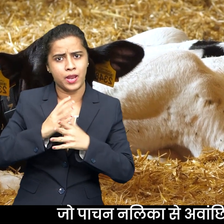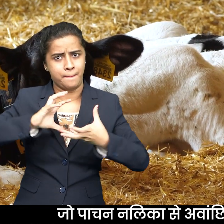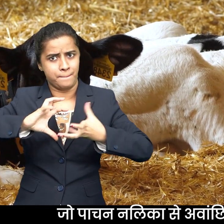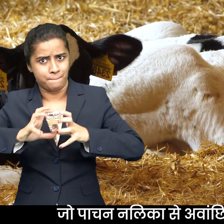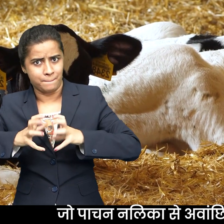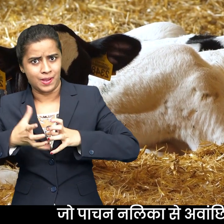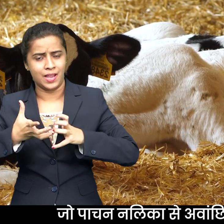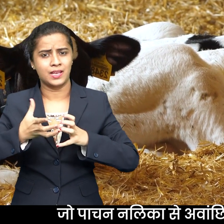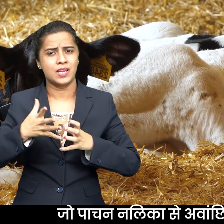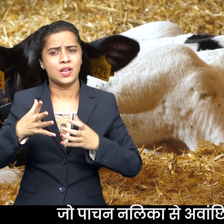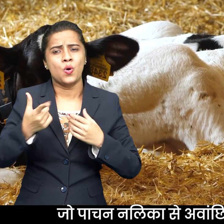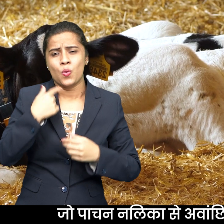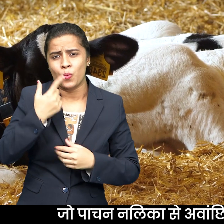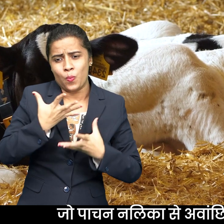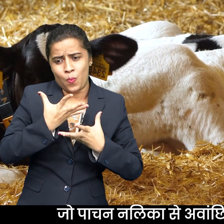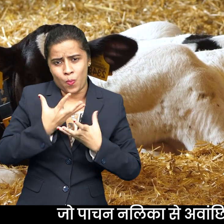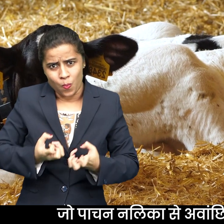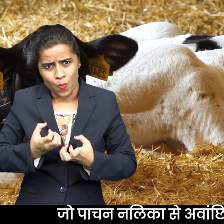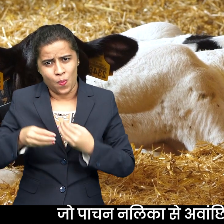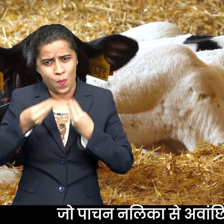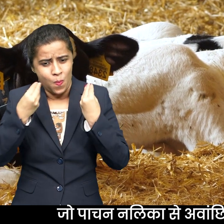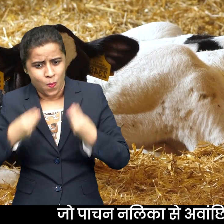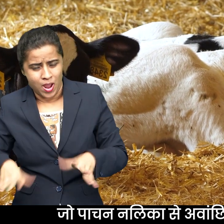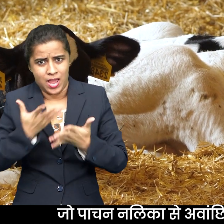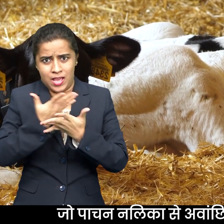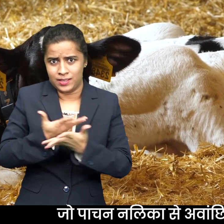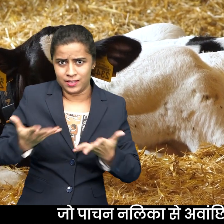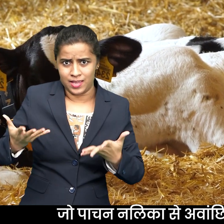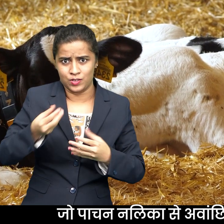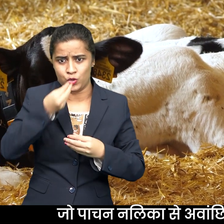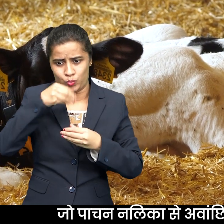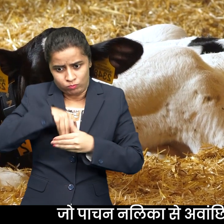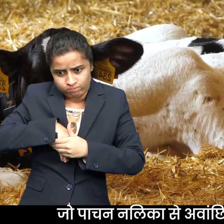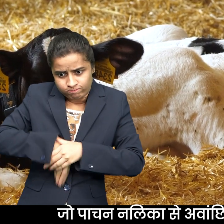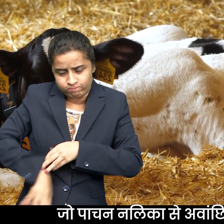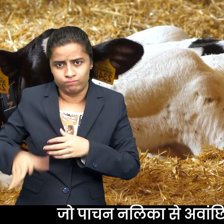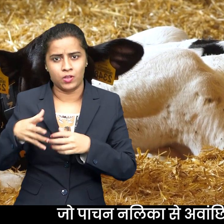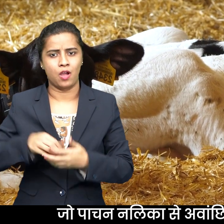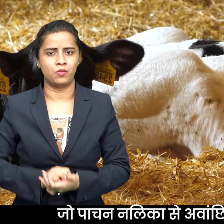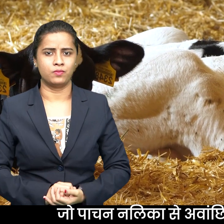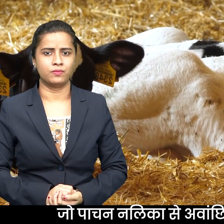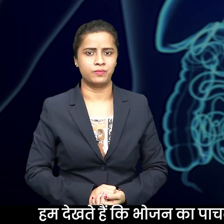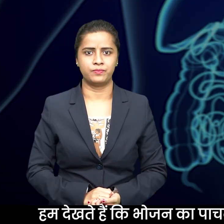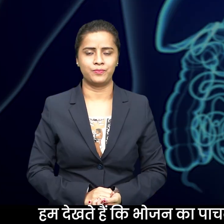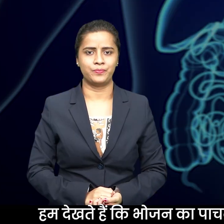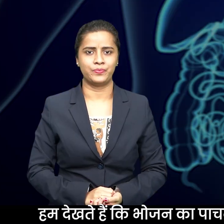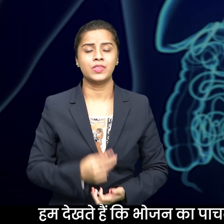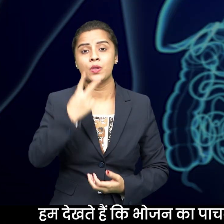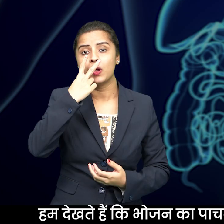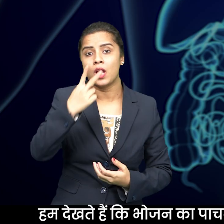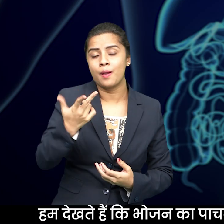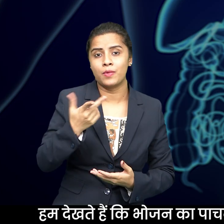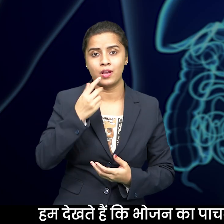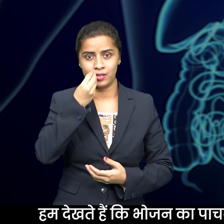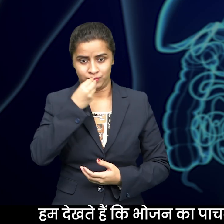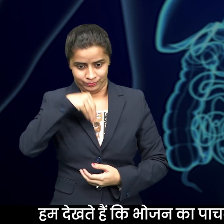पाचन नालिका से अवांछित पदार्थों को बाहर निकालने के लिए है। हम